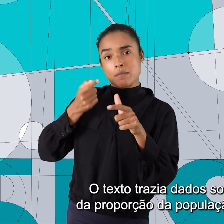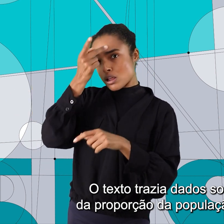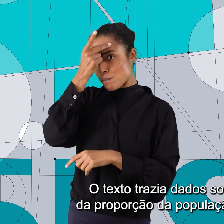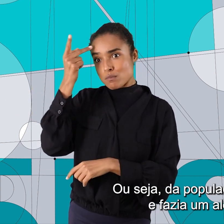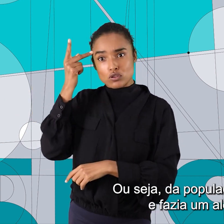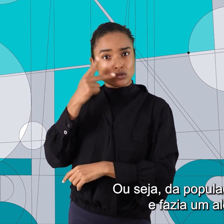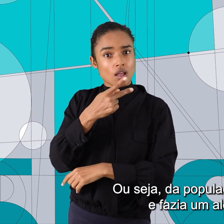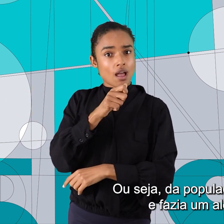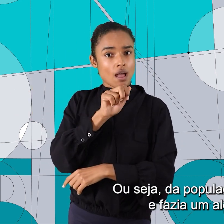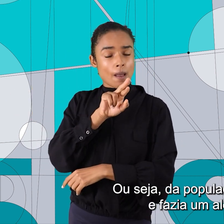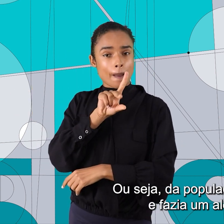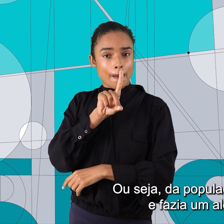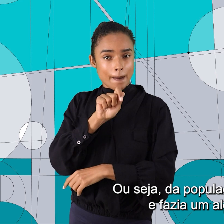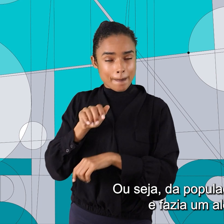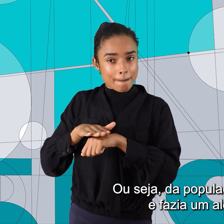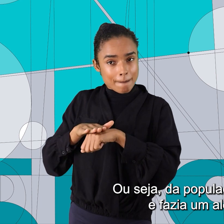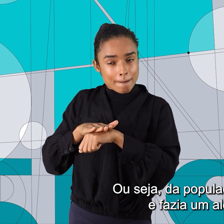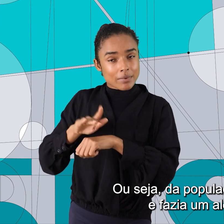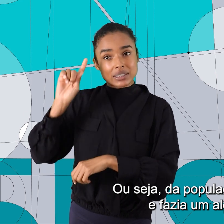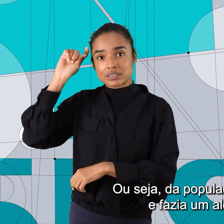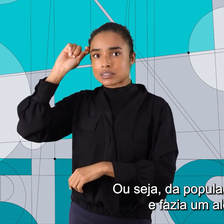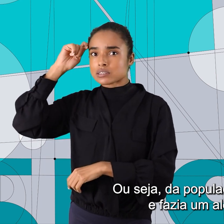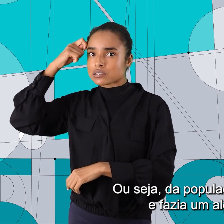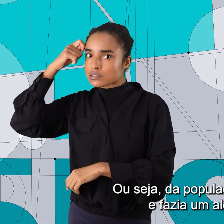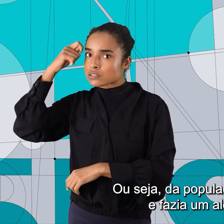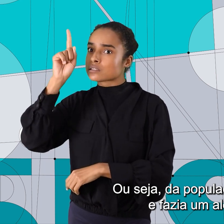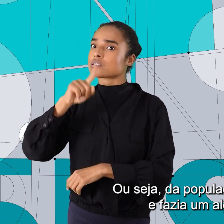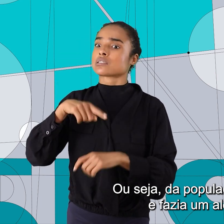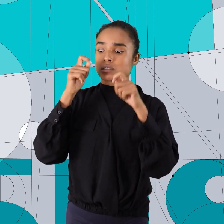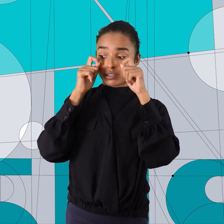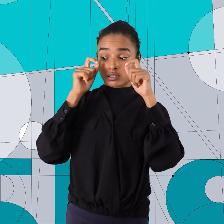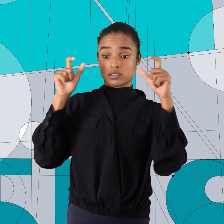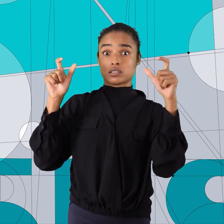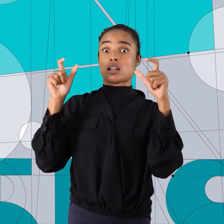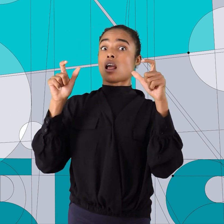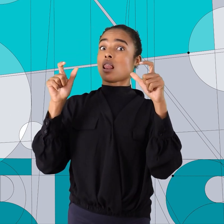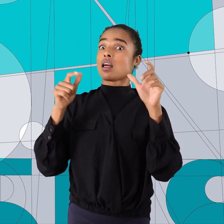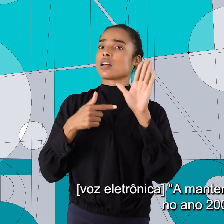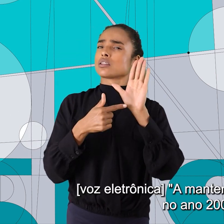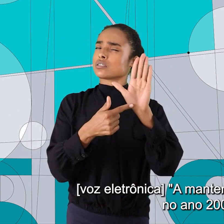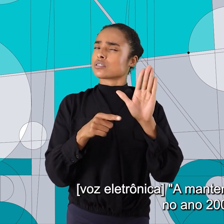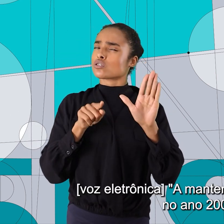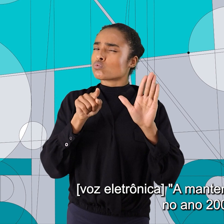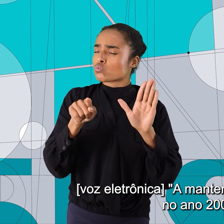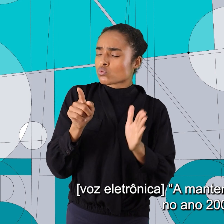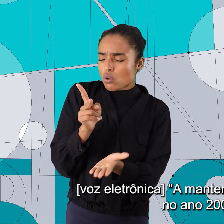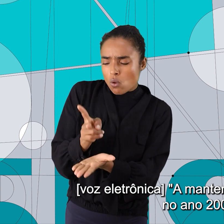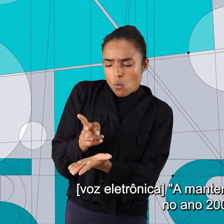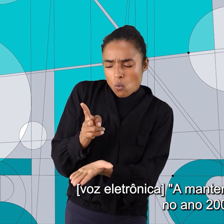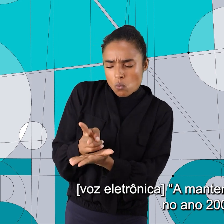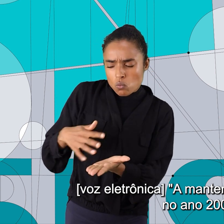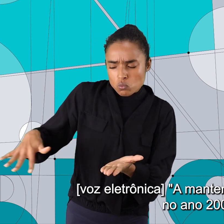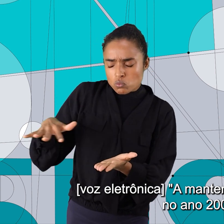e preta, ou seja, da população negra, e fazia um alerta. A manter essa